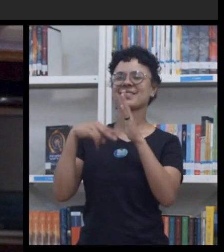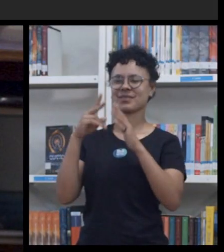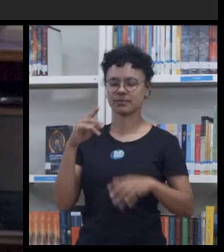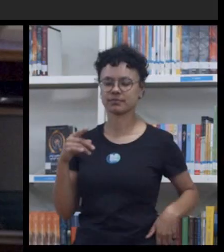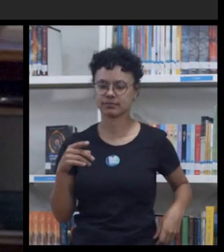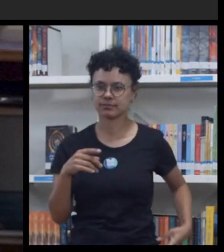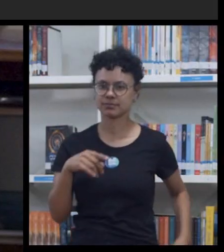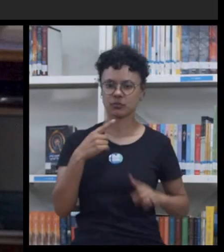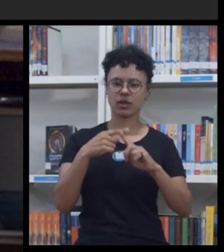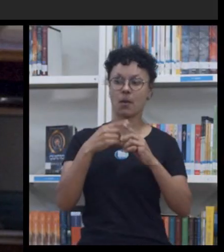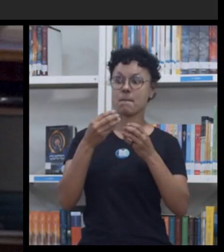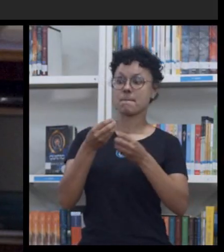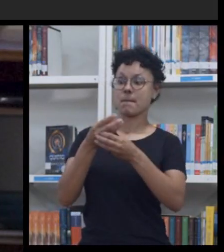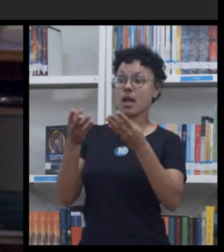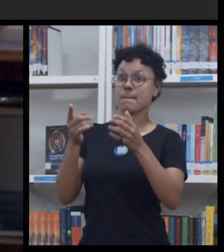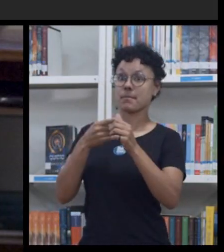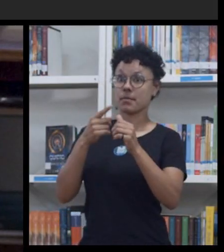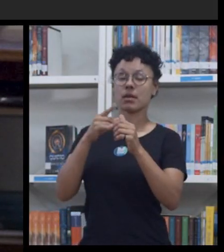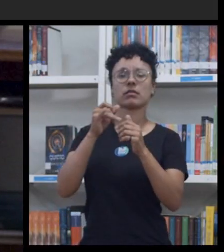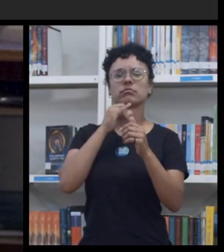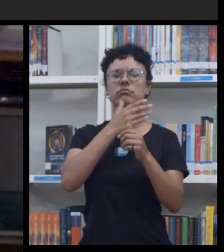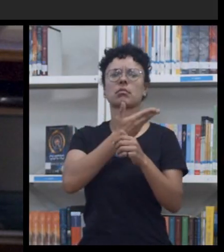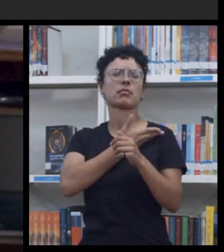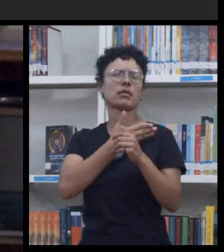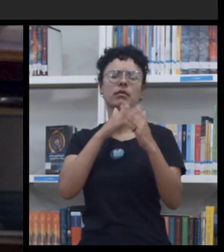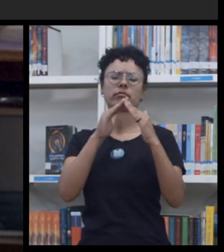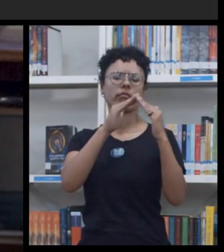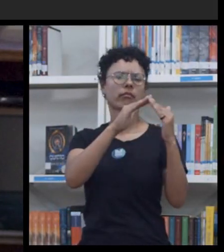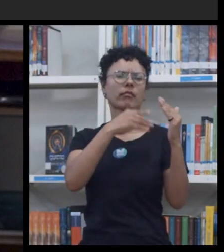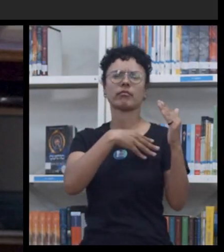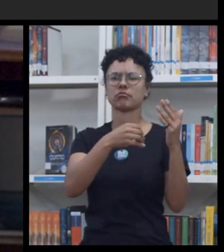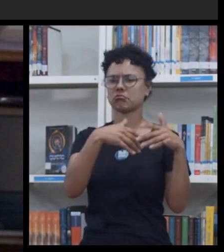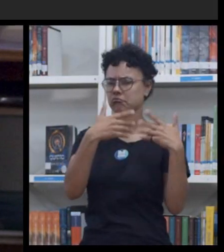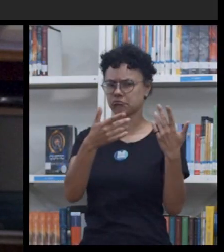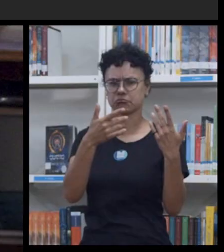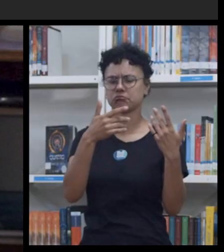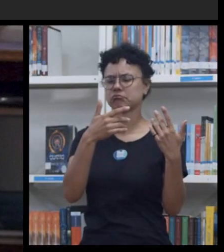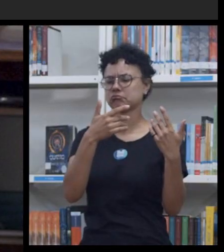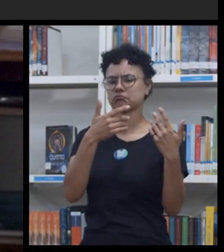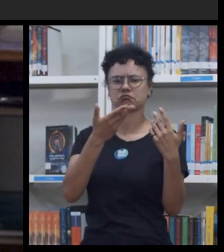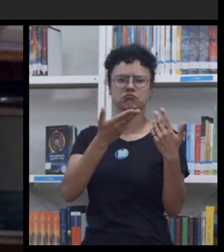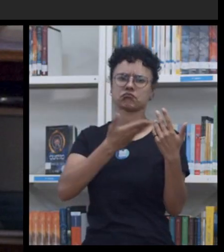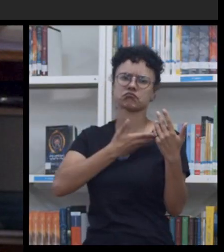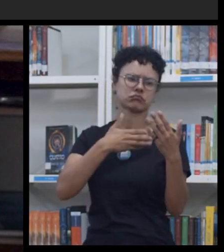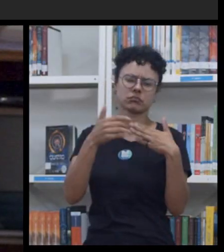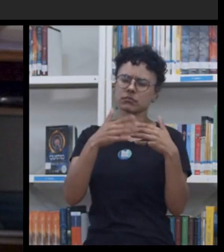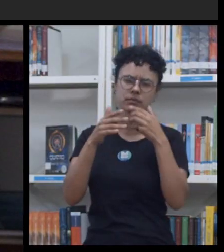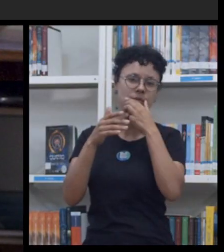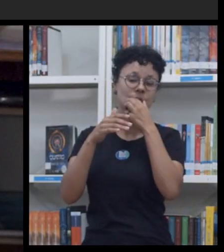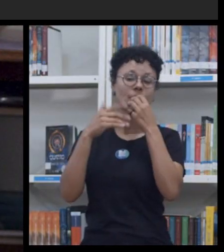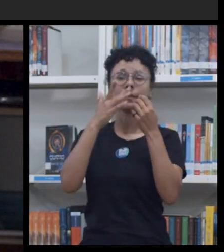Antes da gente levar para os outros, alguém que a gente confie. Pode ser um amigo, uma vizinha, uma filha, um irmão, pode ser um amigo